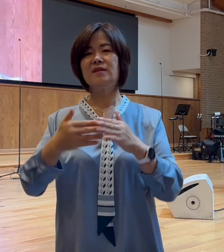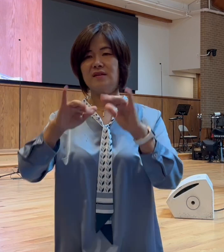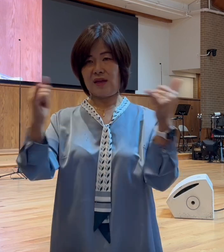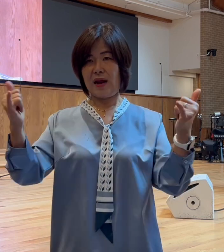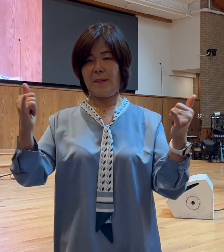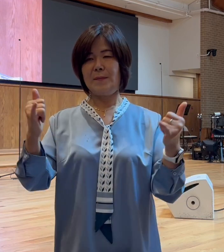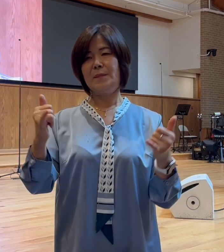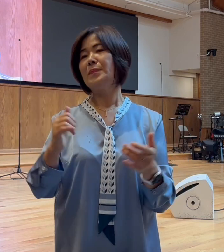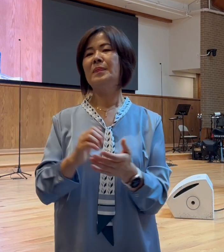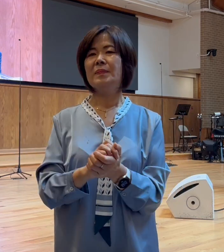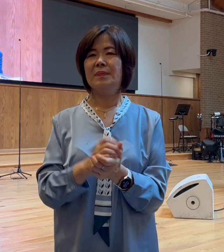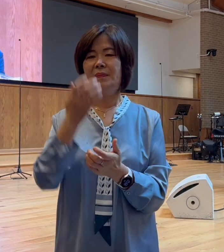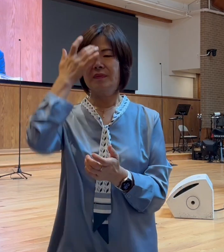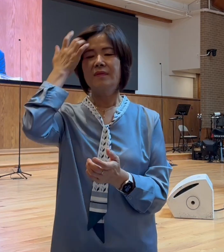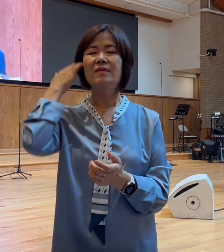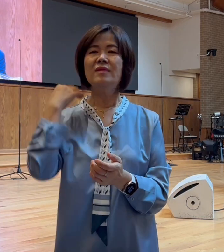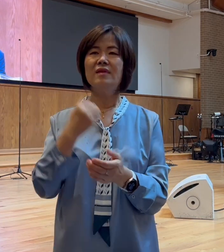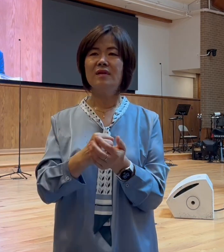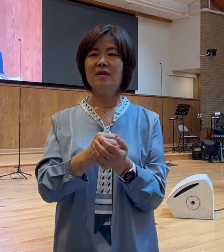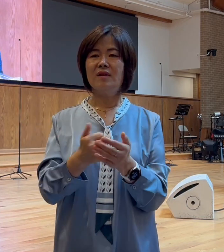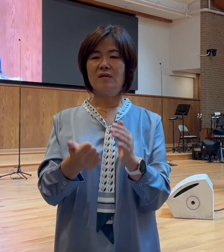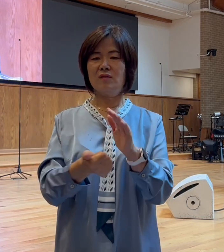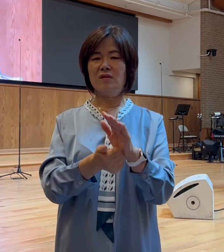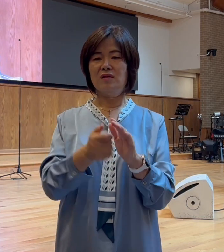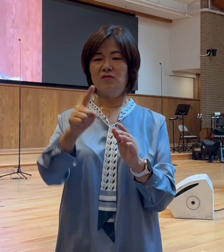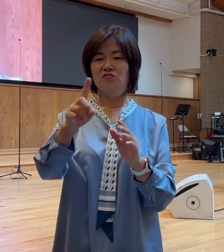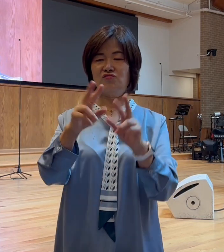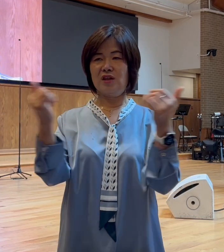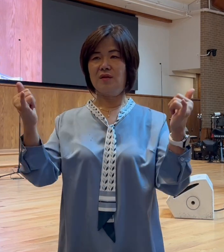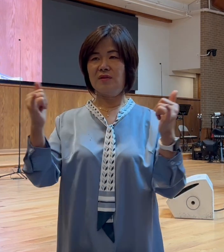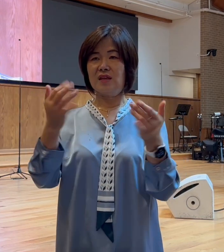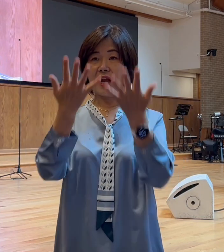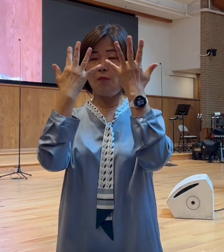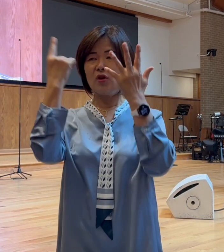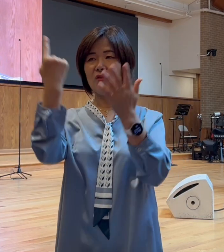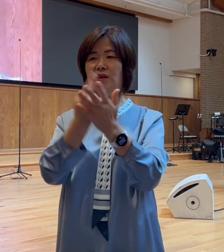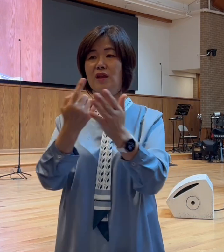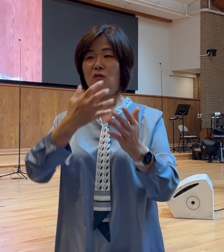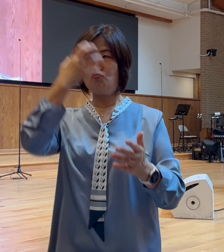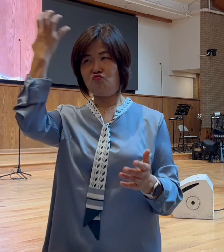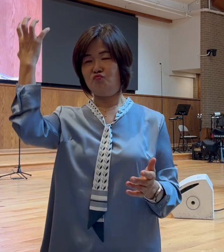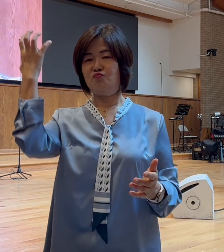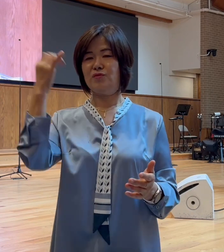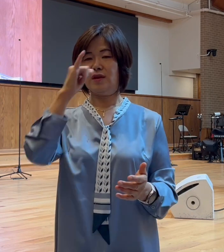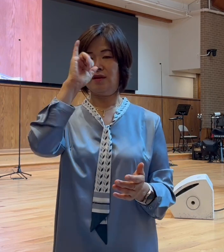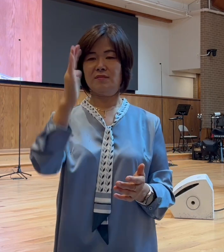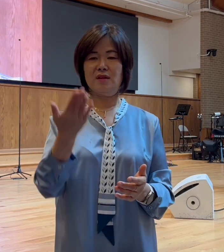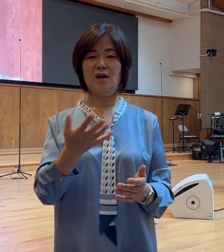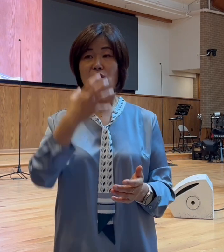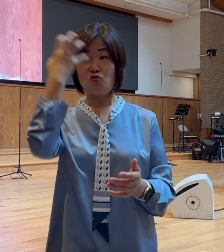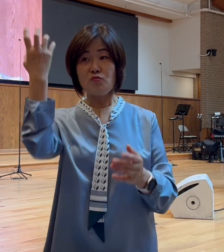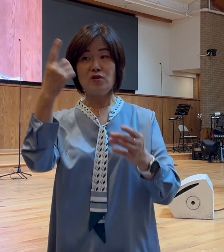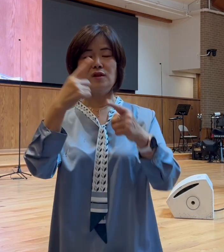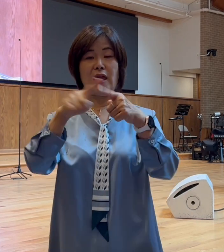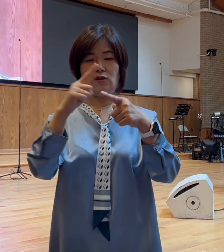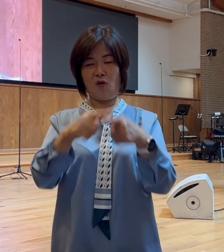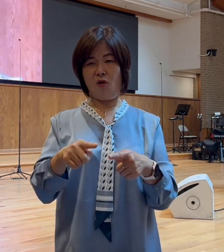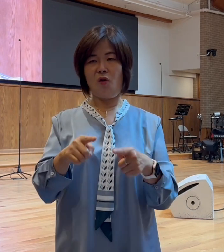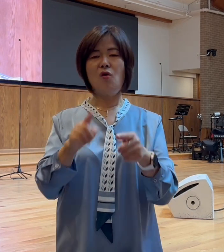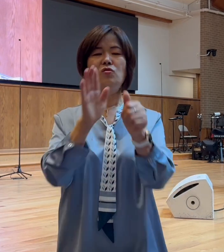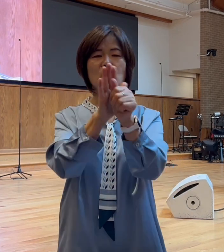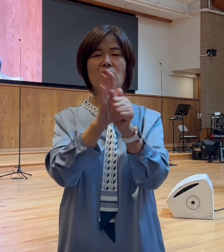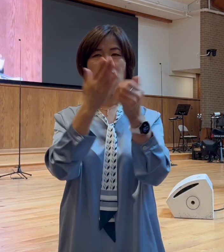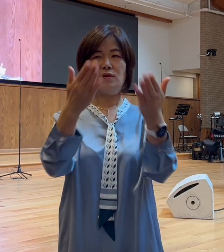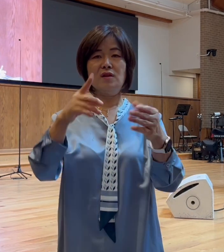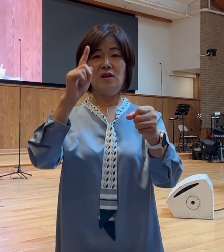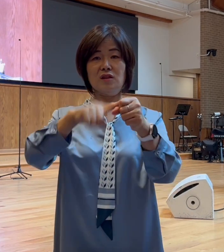애굽의 바로의 신하인 거죠. 이 둘이 이제 감옥에 들어왔는데 꿈을 꿨습니다. 꿈을 해몽합니다. 떡